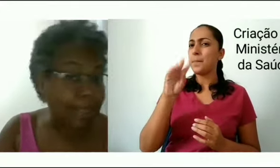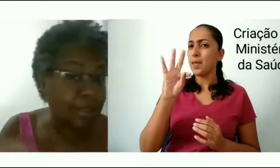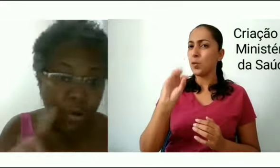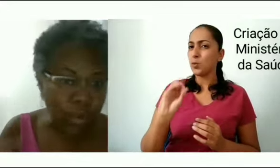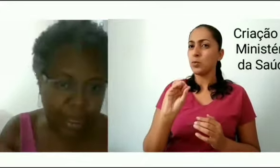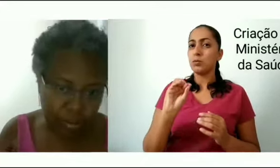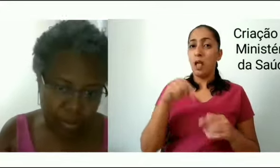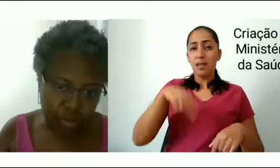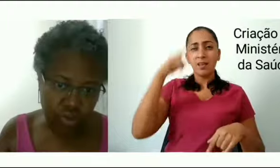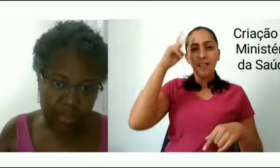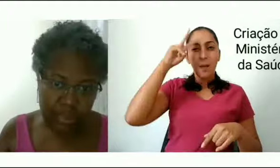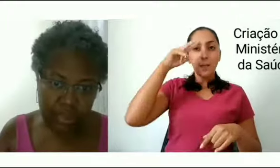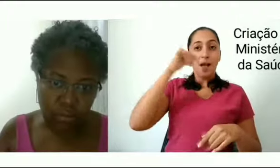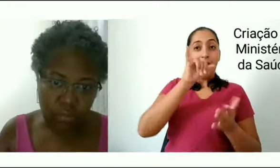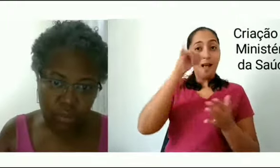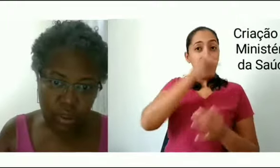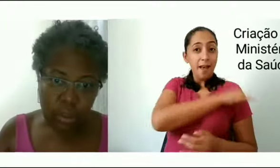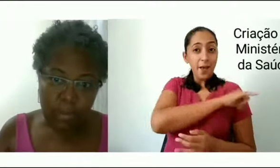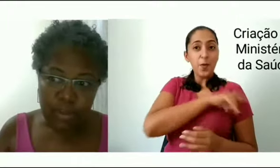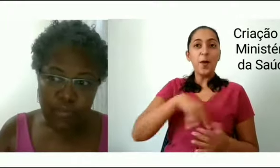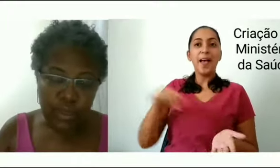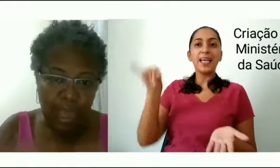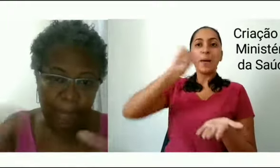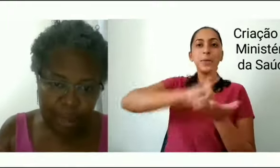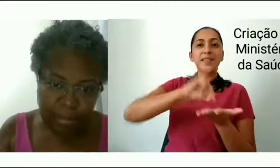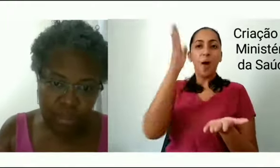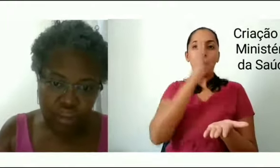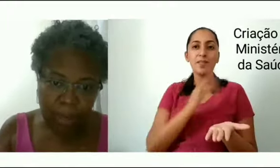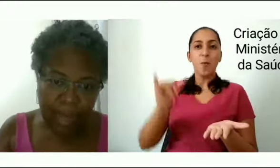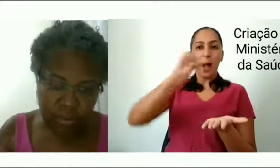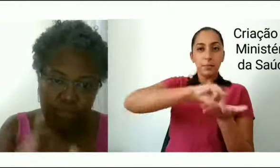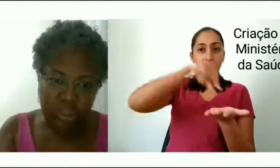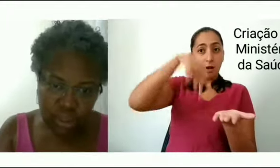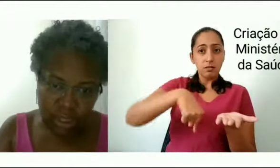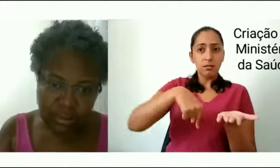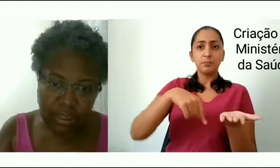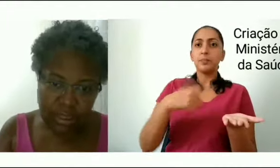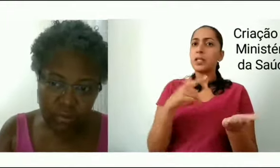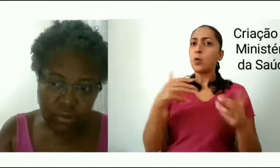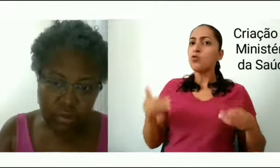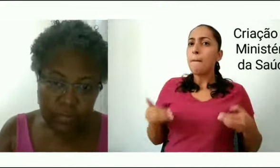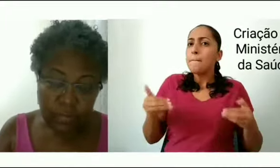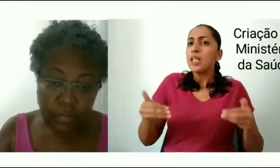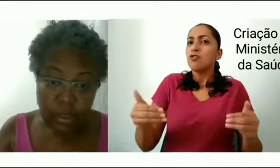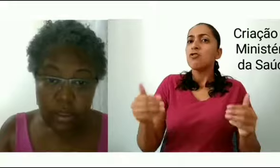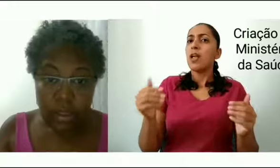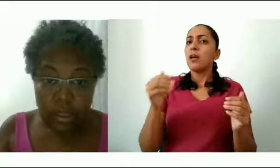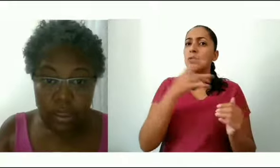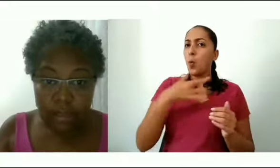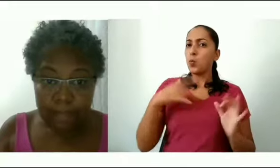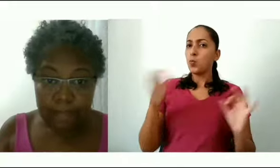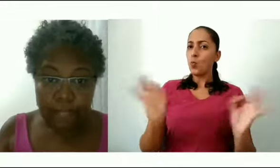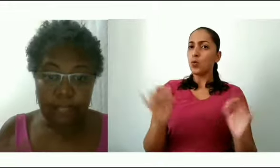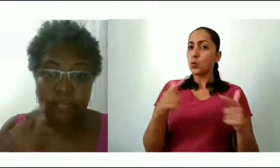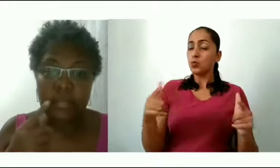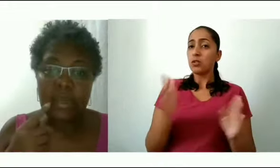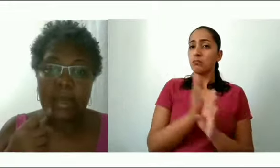Saúde. Ainda não era um Ministério da Saúde, mas foi rapidamente chamado de Ministério da Saúde.